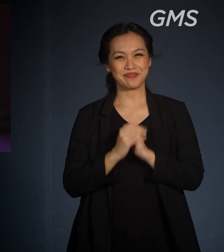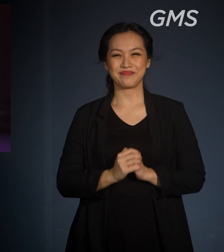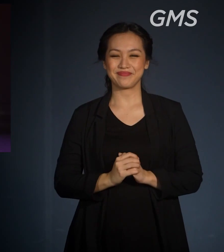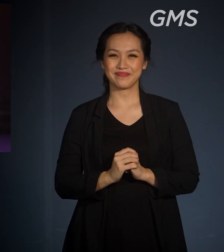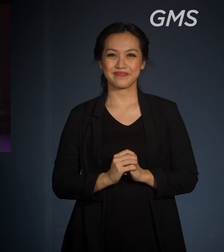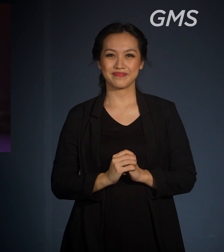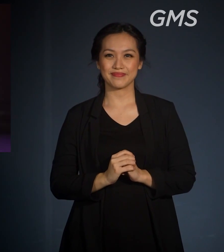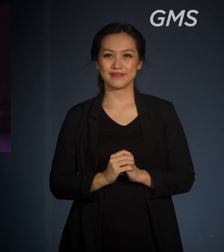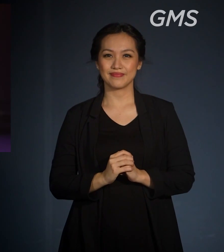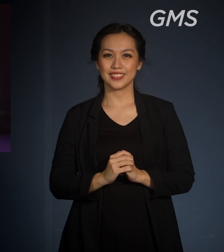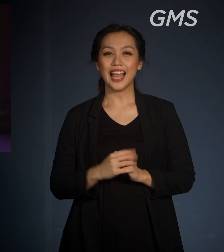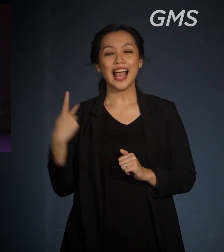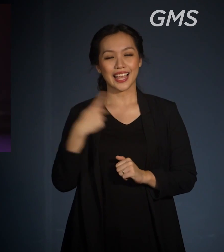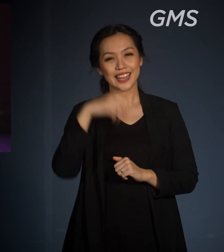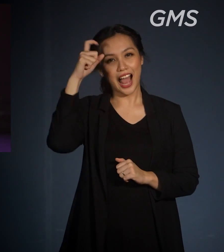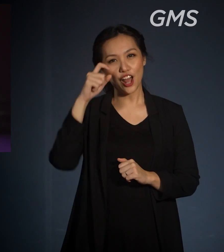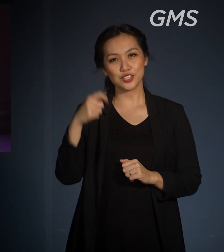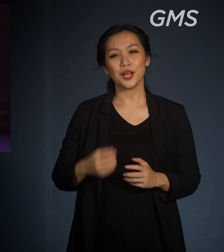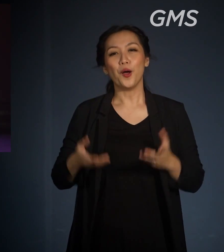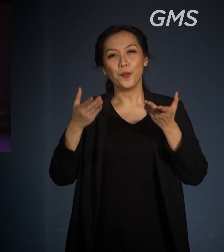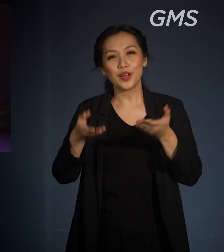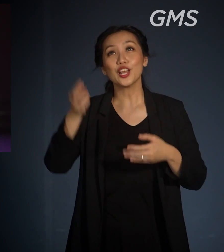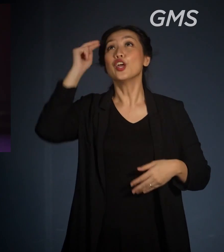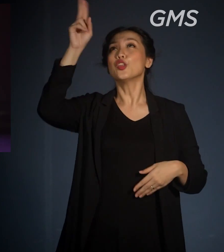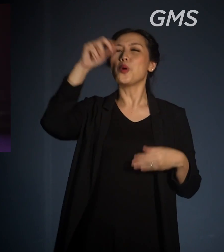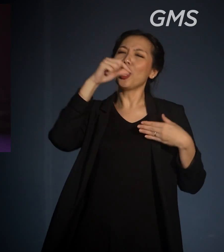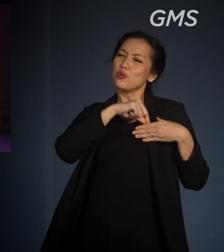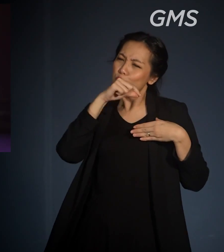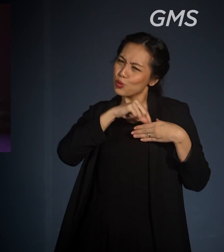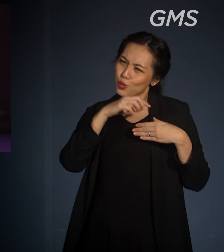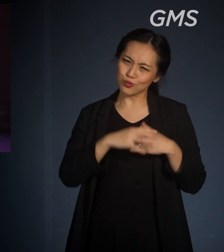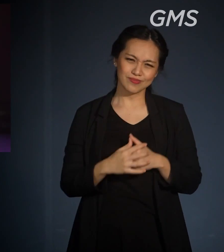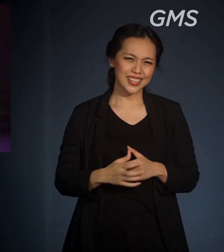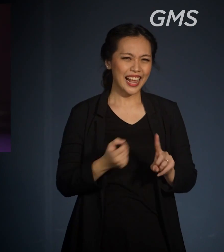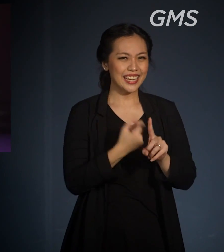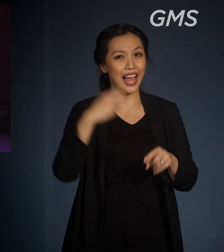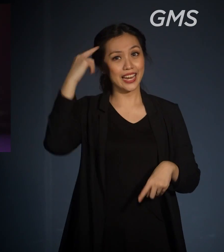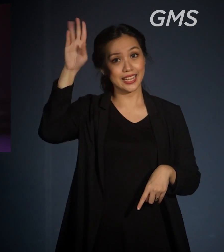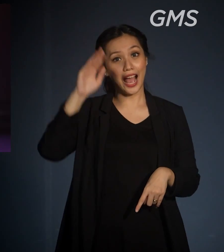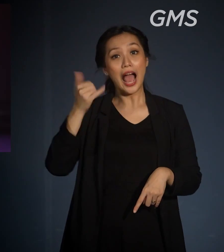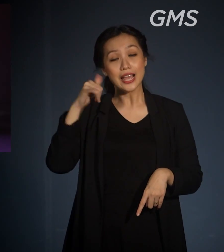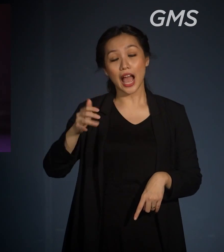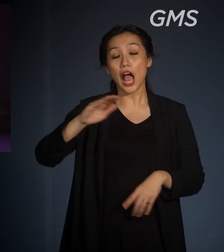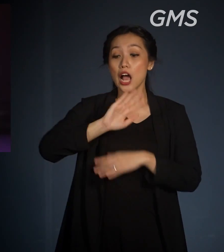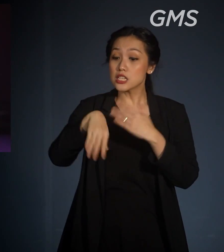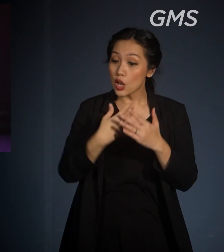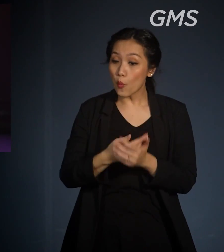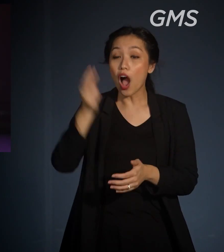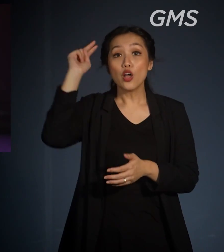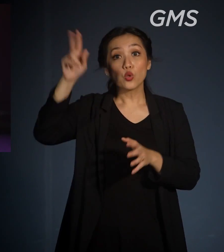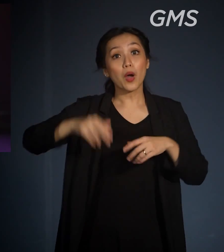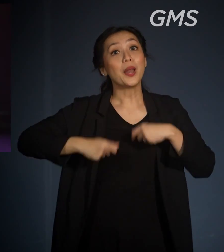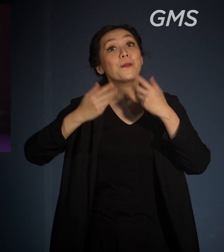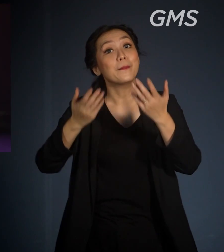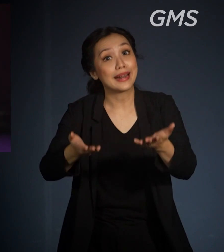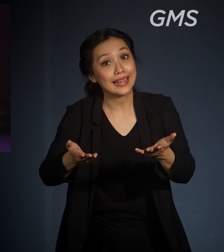ini membawa keuntungan bagi Tuhan. Kita ini menguntungkan kerajaan sorga. Hidup kita ini gak membuat Tuhan